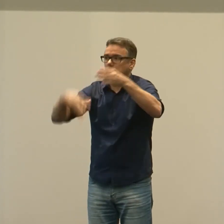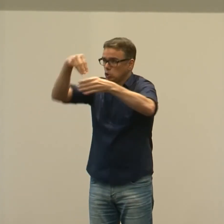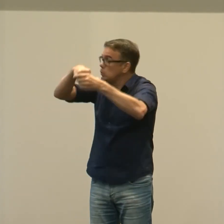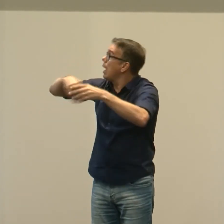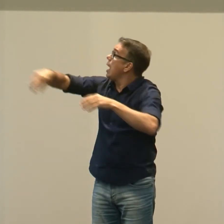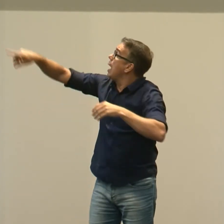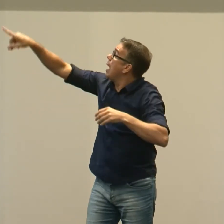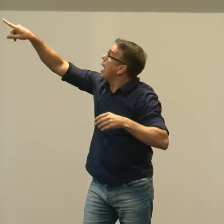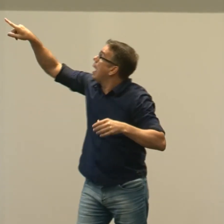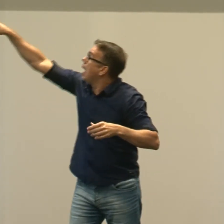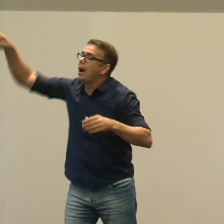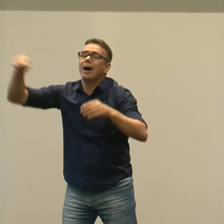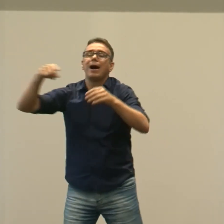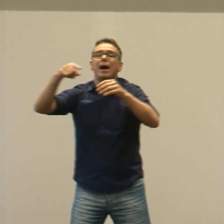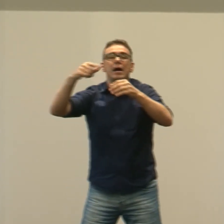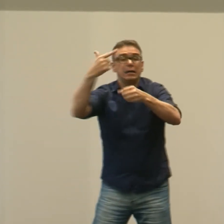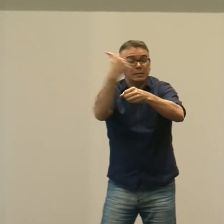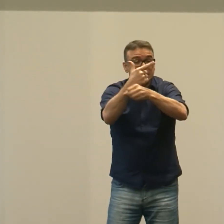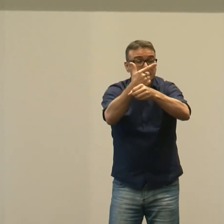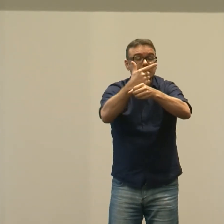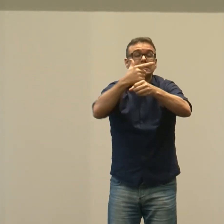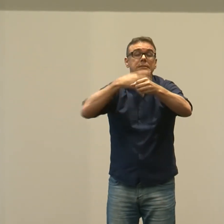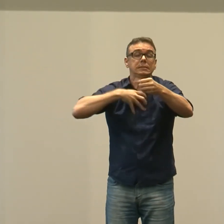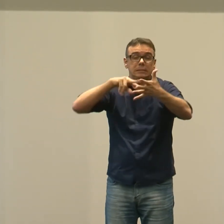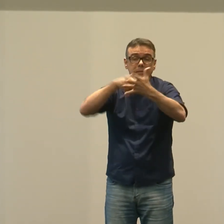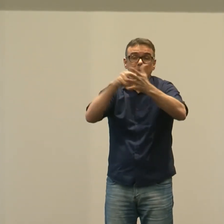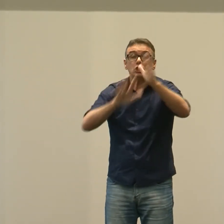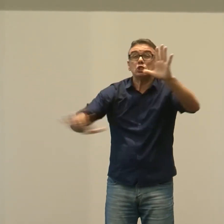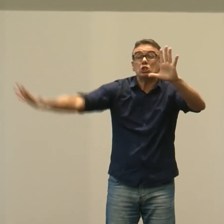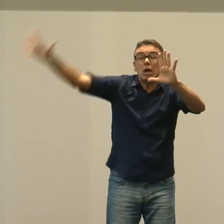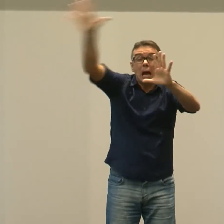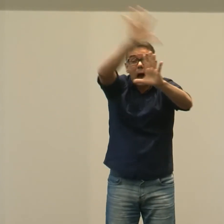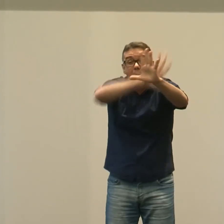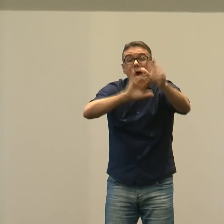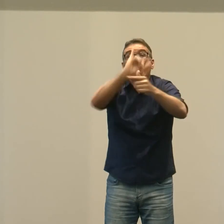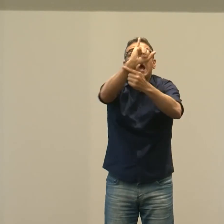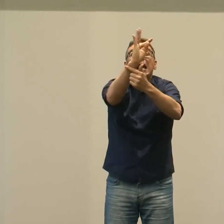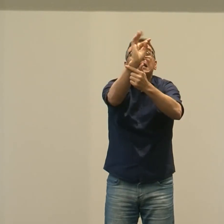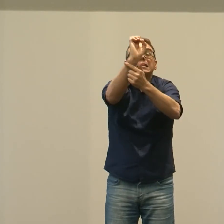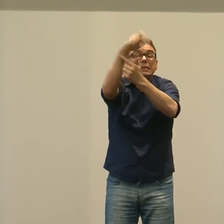Uma outra base teórica sobre o desenvolvimento lexical na Libras.